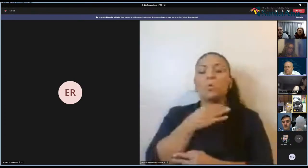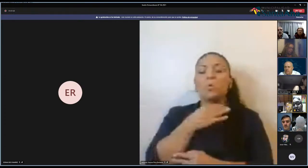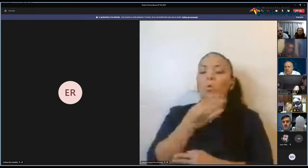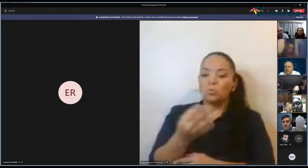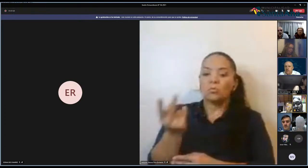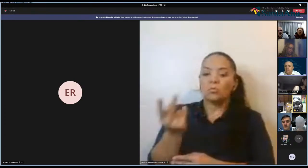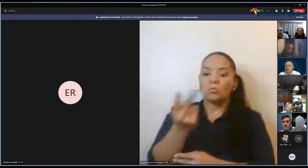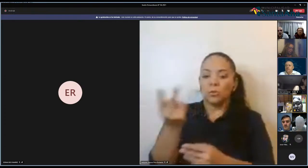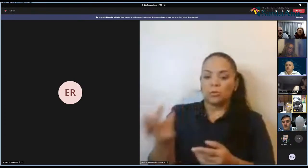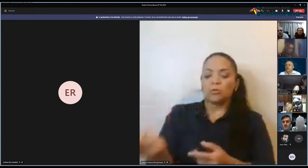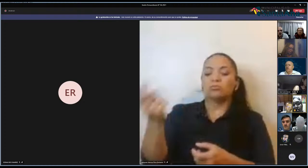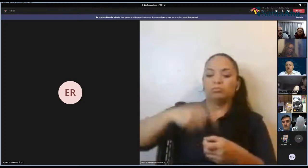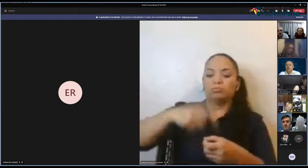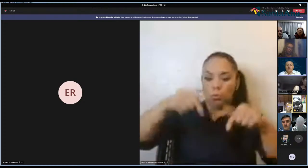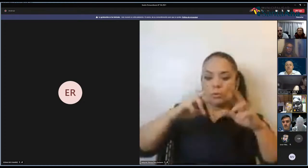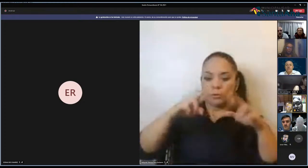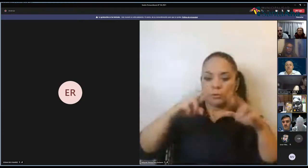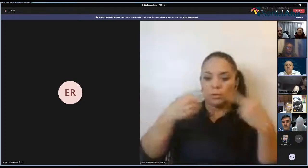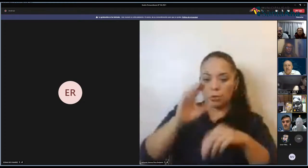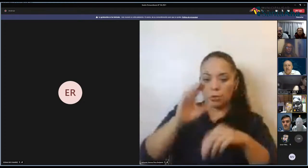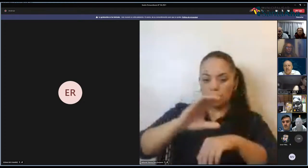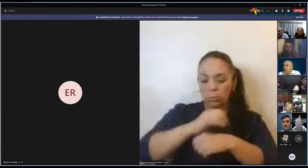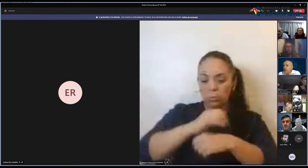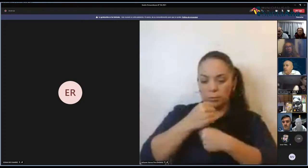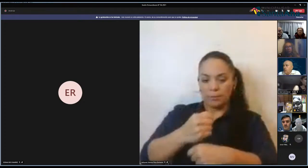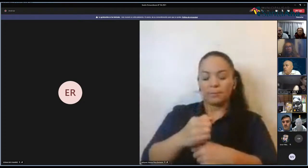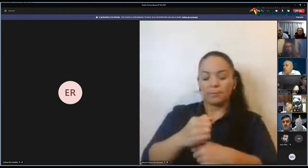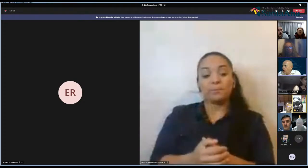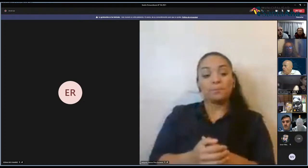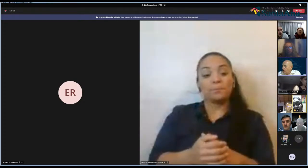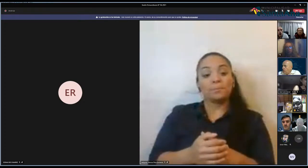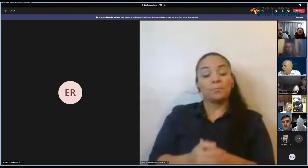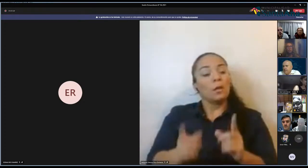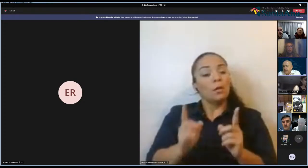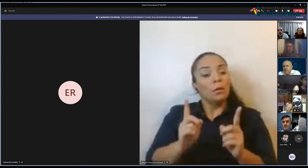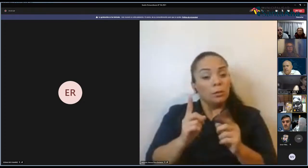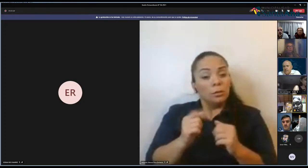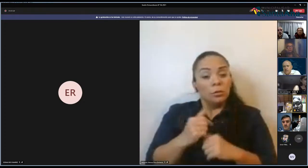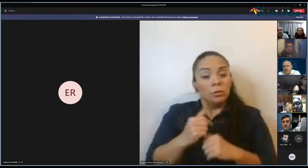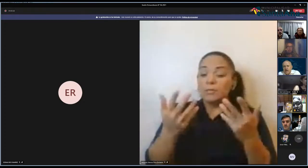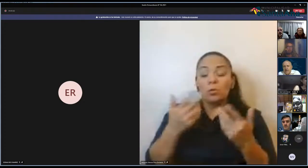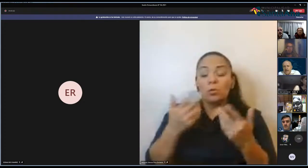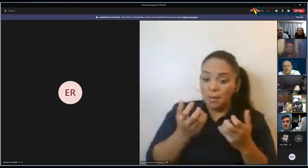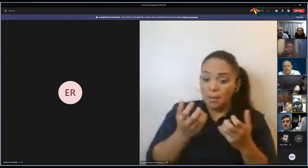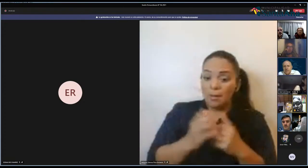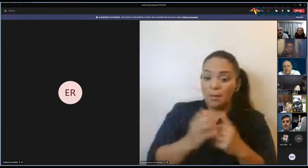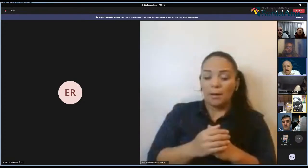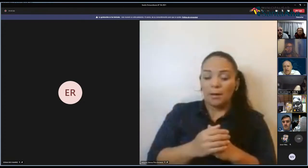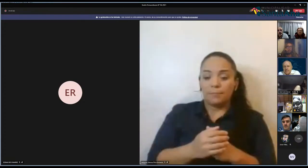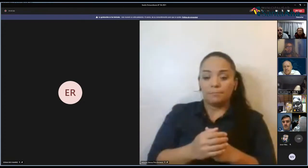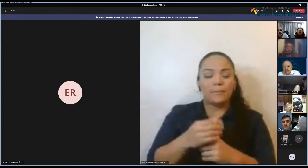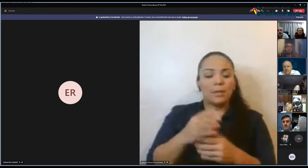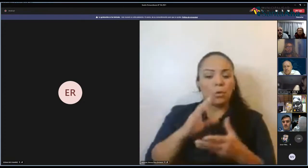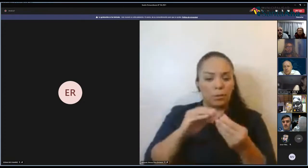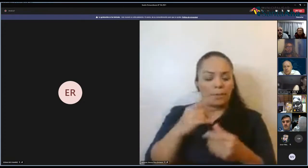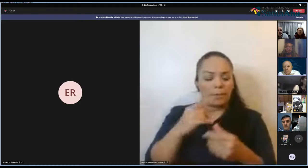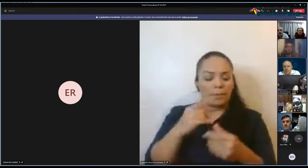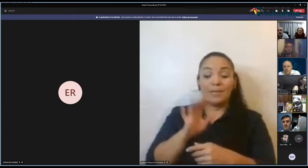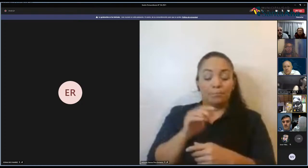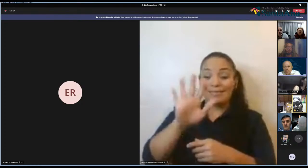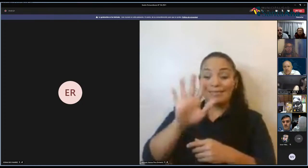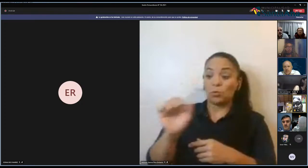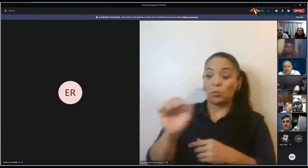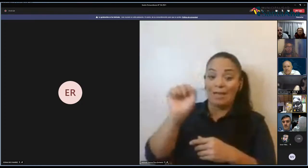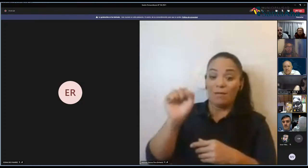las sesiones de este consejo pero quisiera hace como cinco sábados atrás tuve la oportunidad